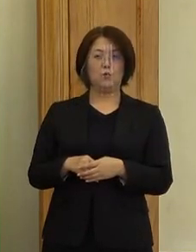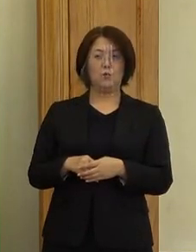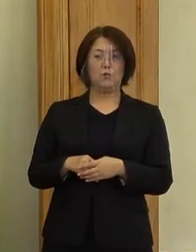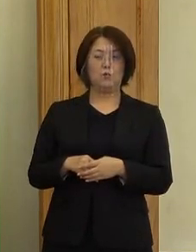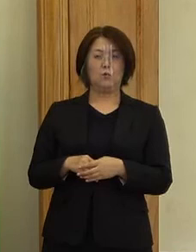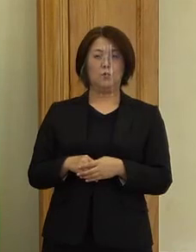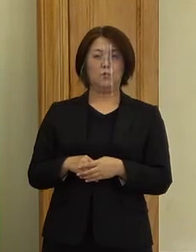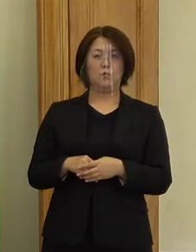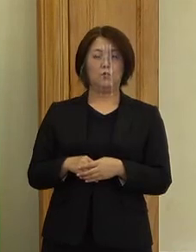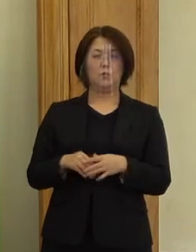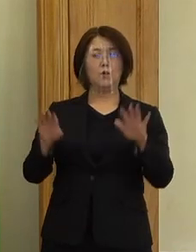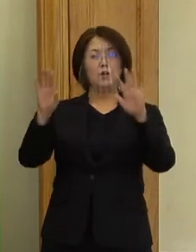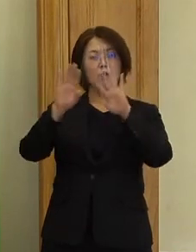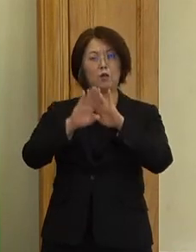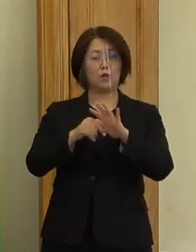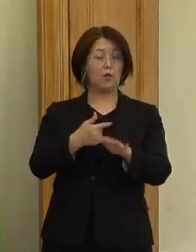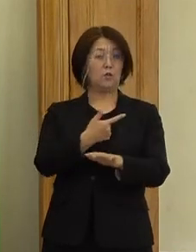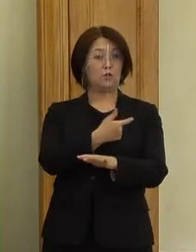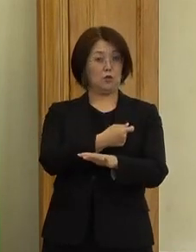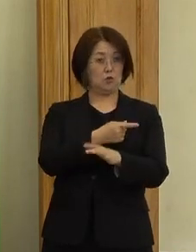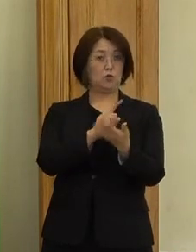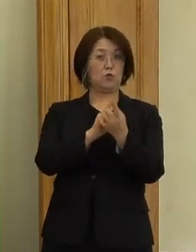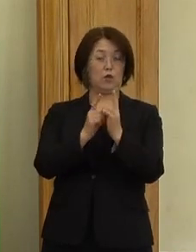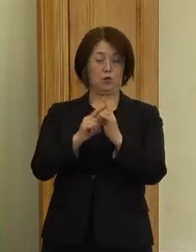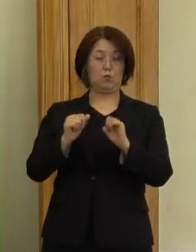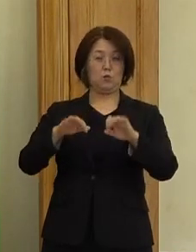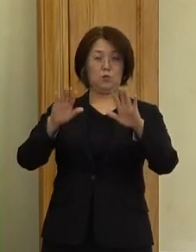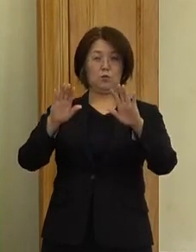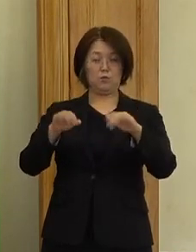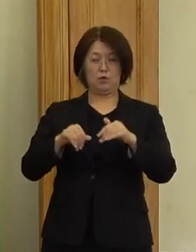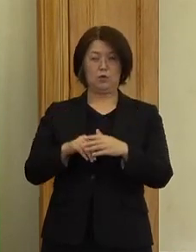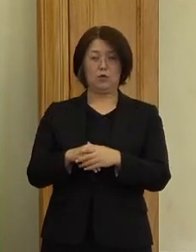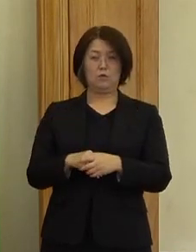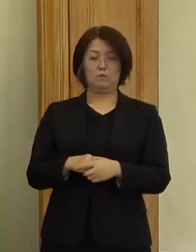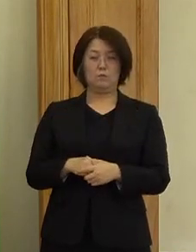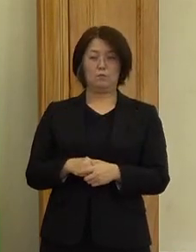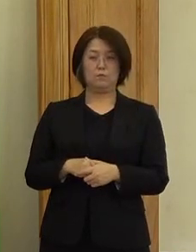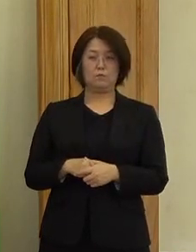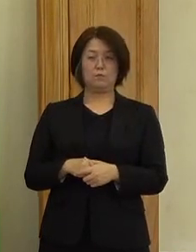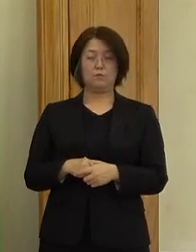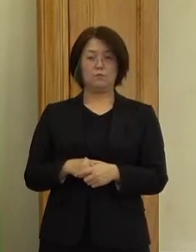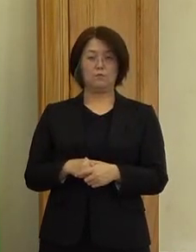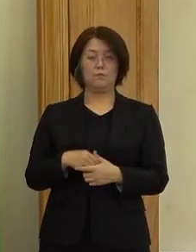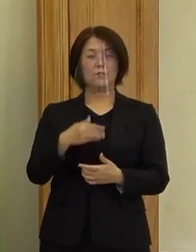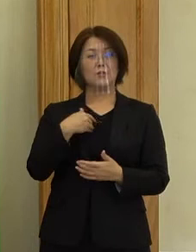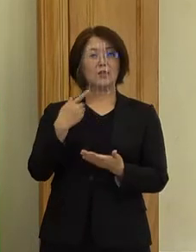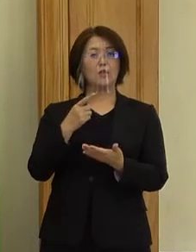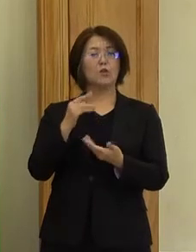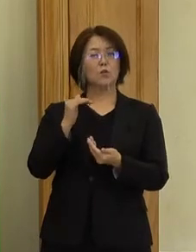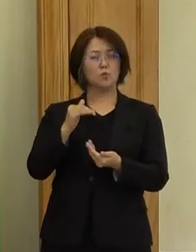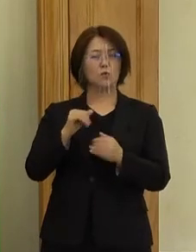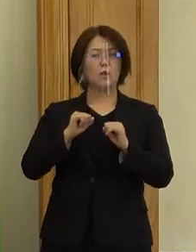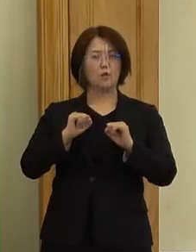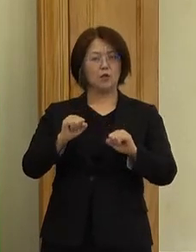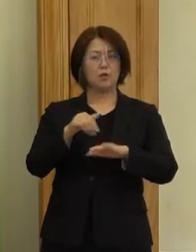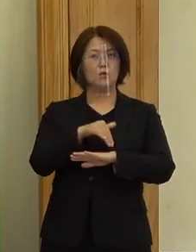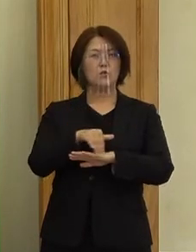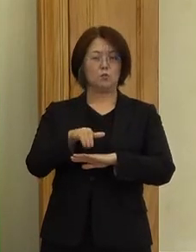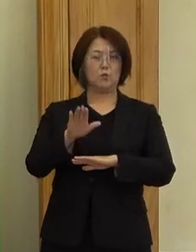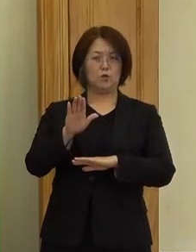それから夜間の接種も対応しました、などなど、できるだけのことはやっていることでござい